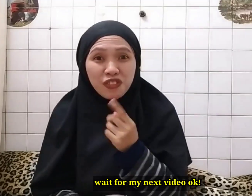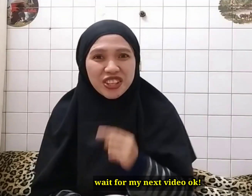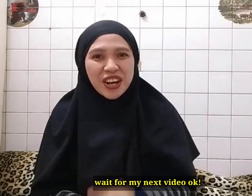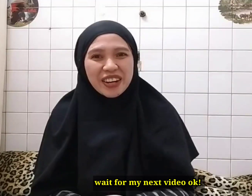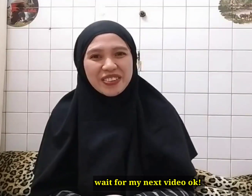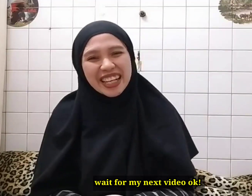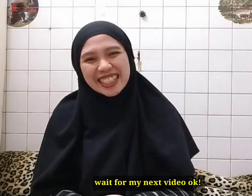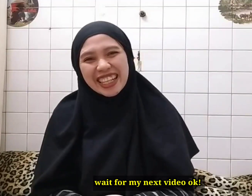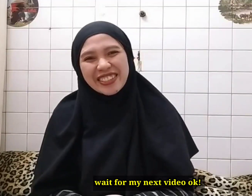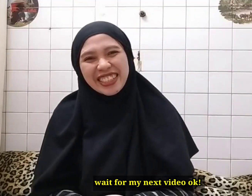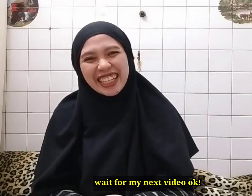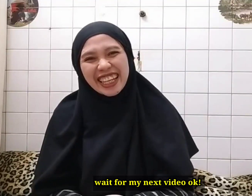video aku yang selanjutnya ya.